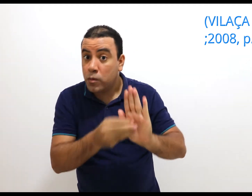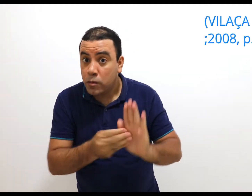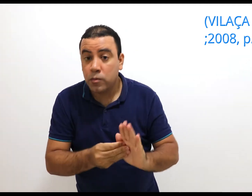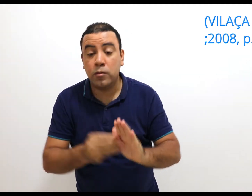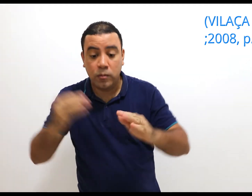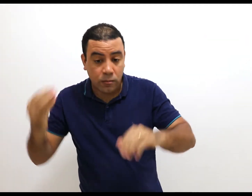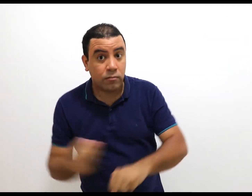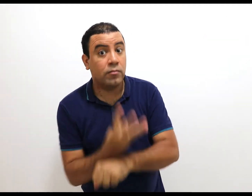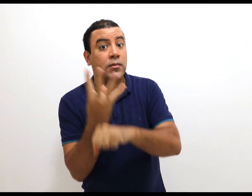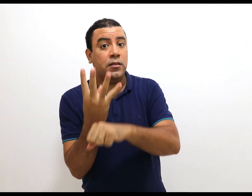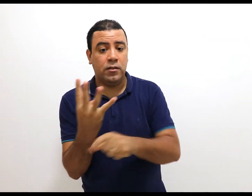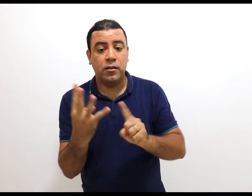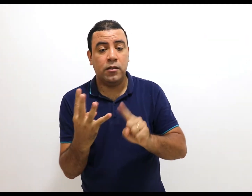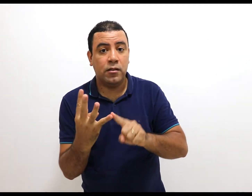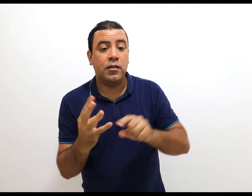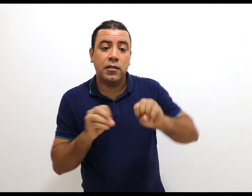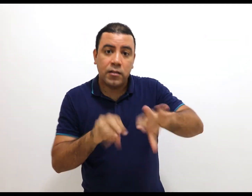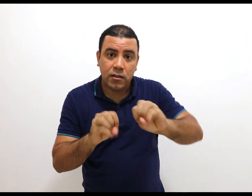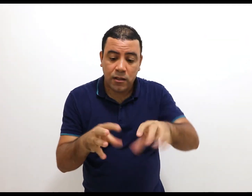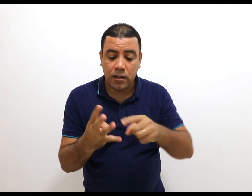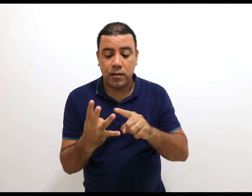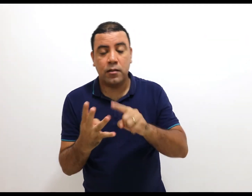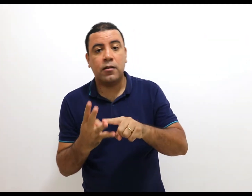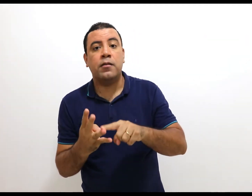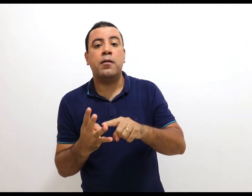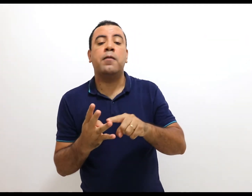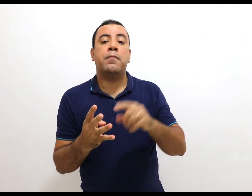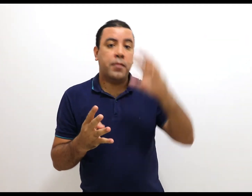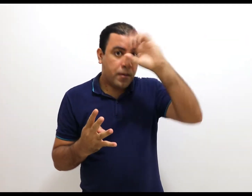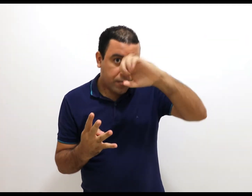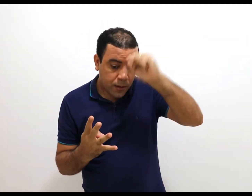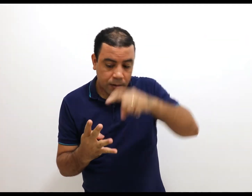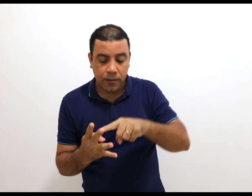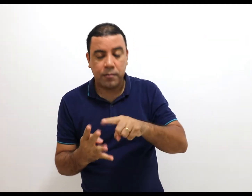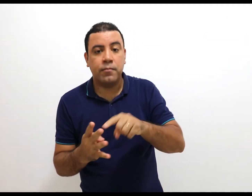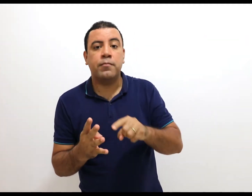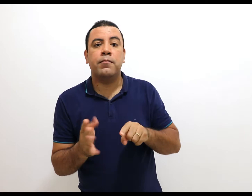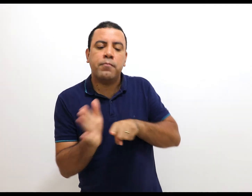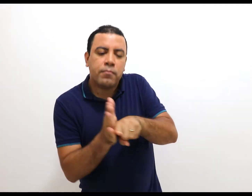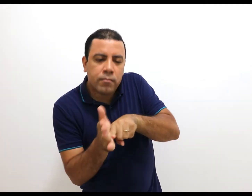tétrade ensinar, aprender, pesquisar e avaliar.